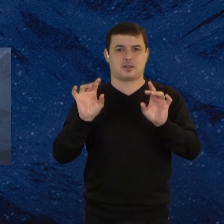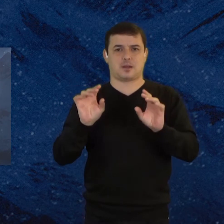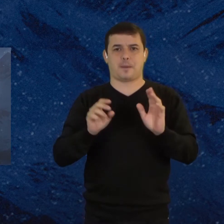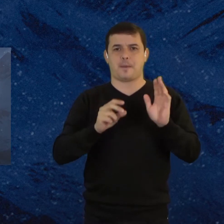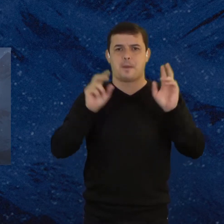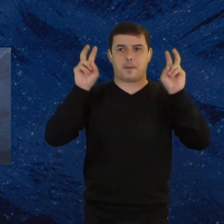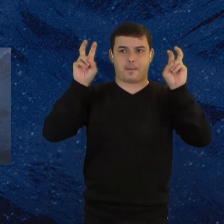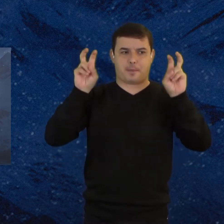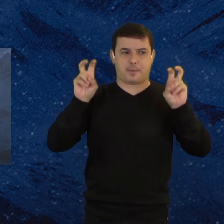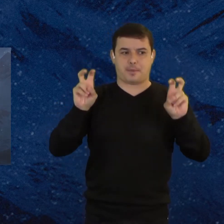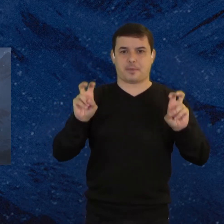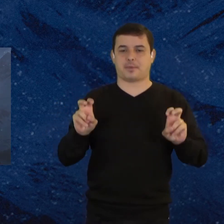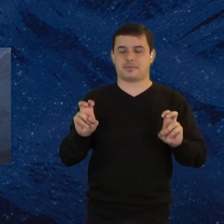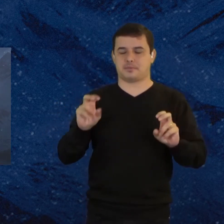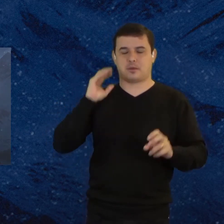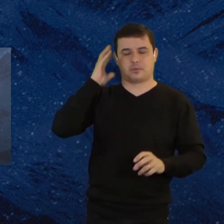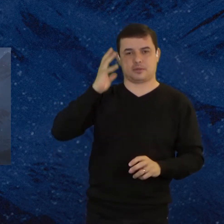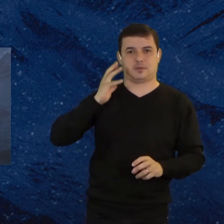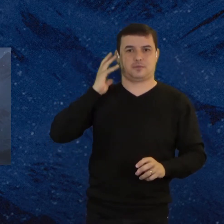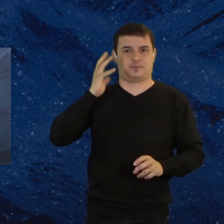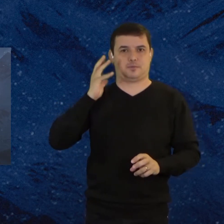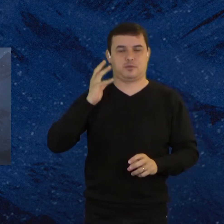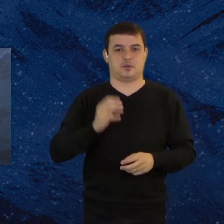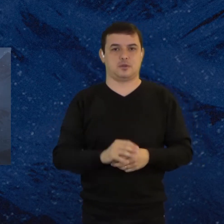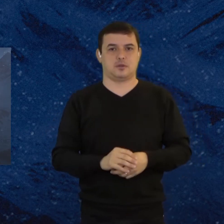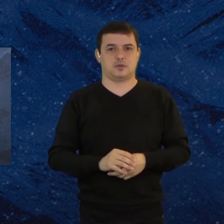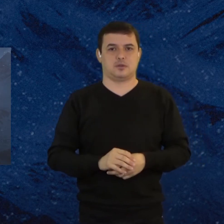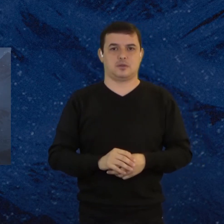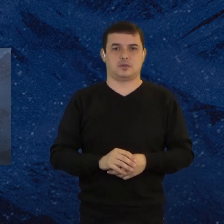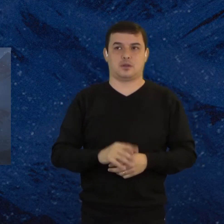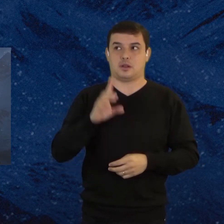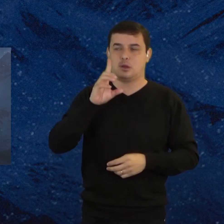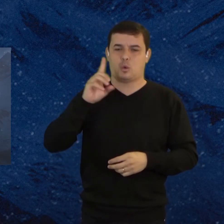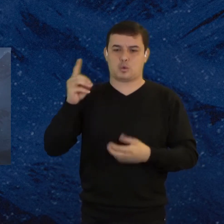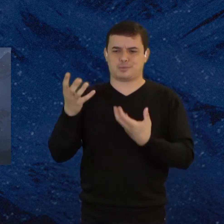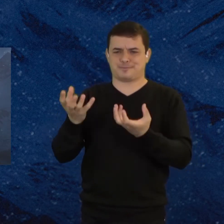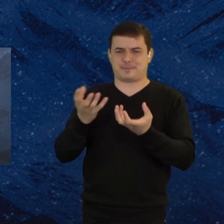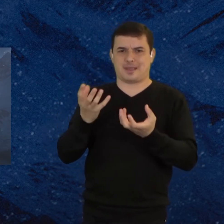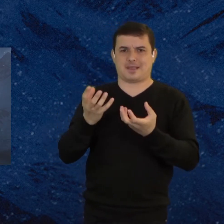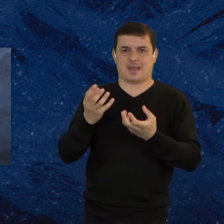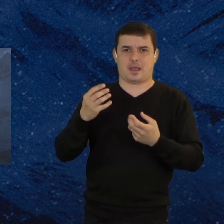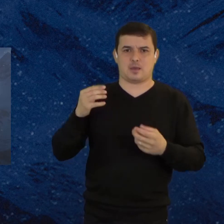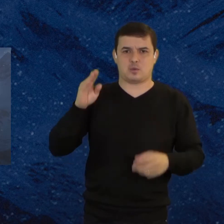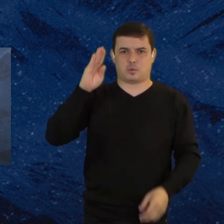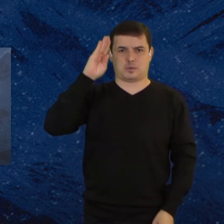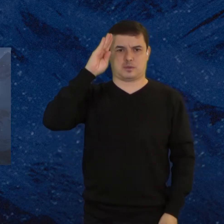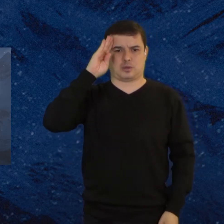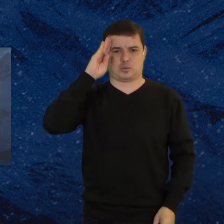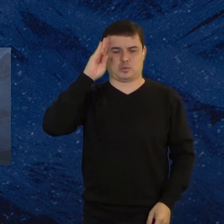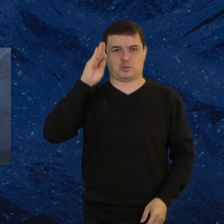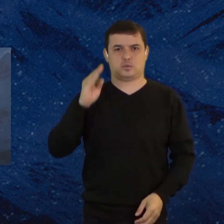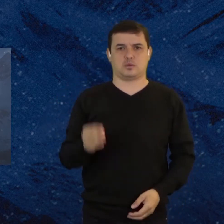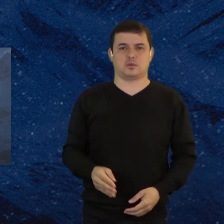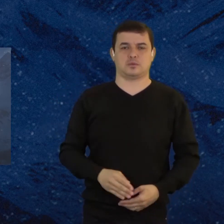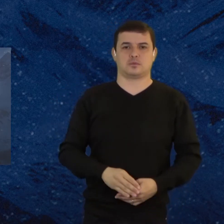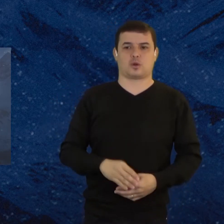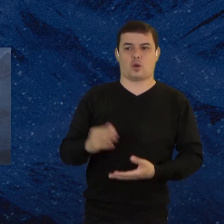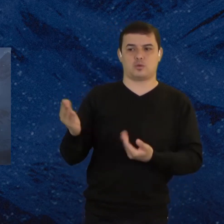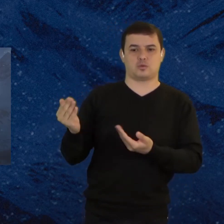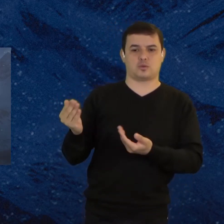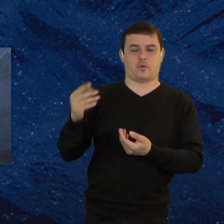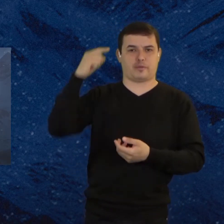está querendo produzir um exército de jovens santos vencedores. E nós